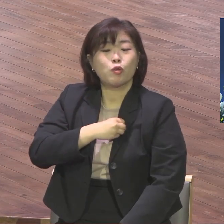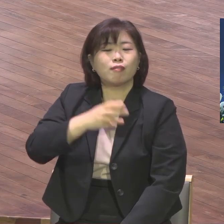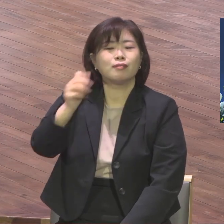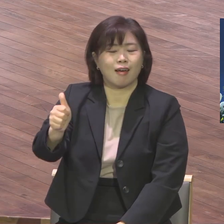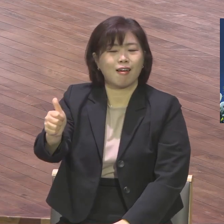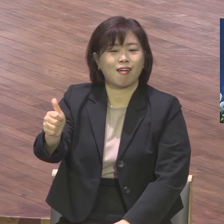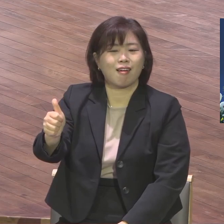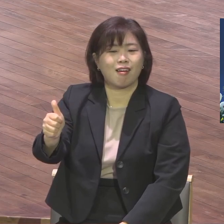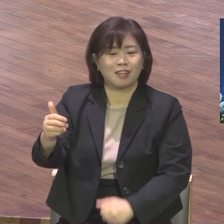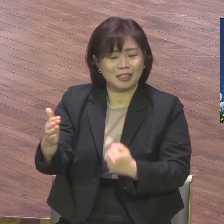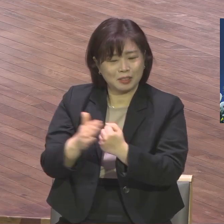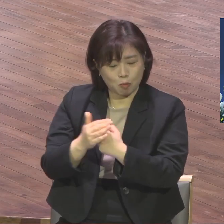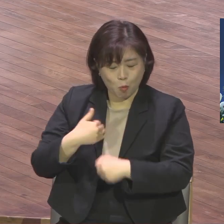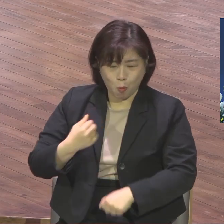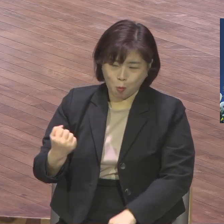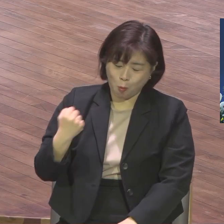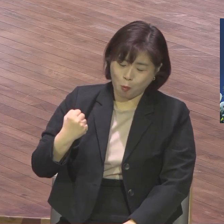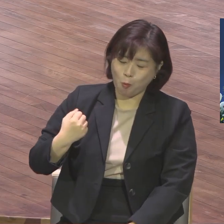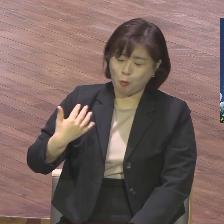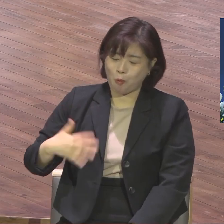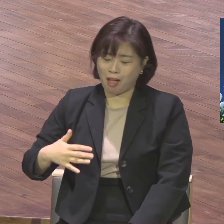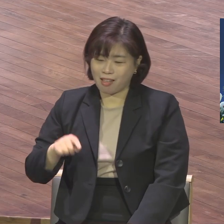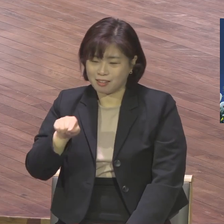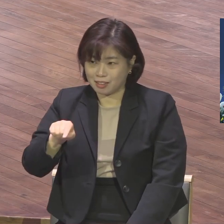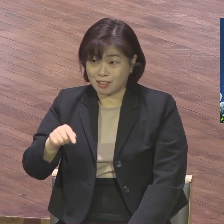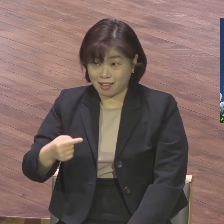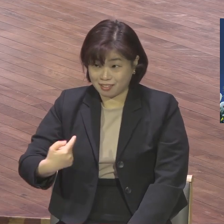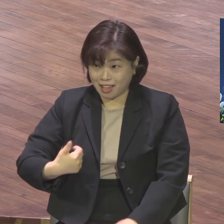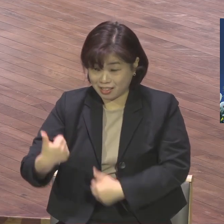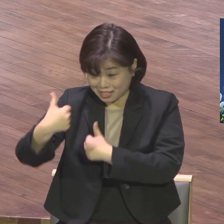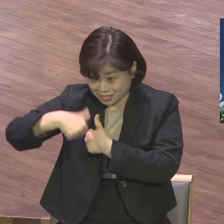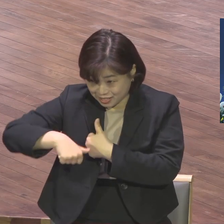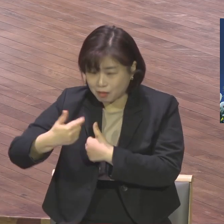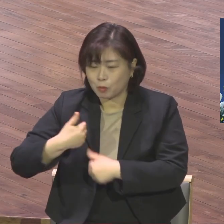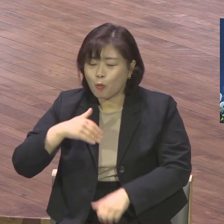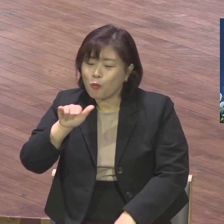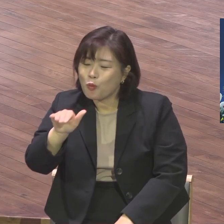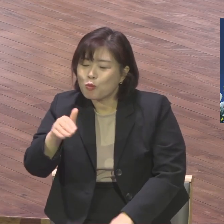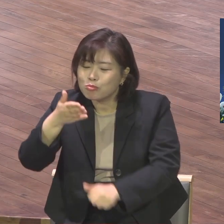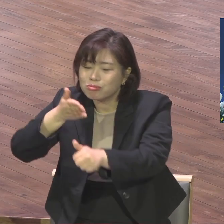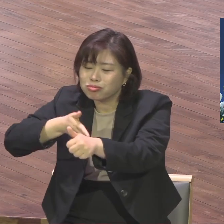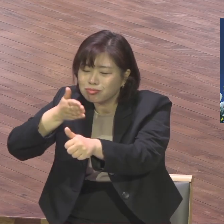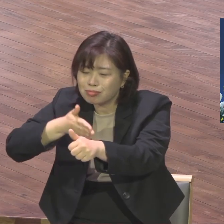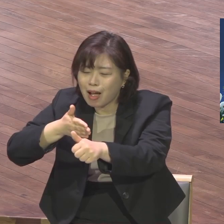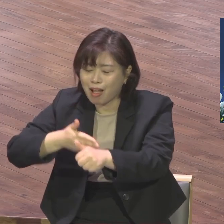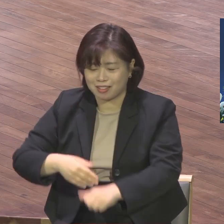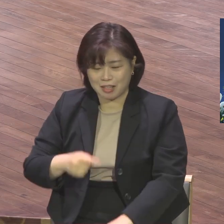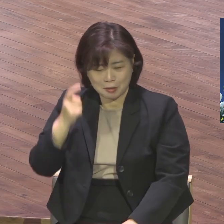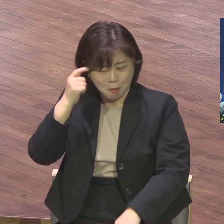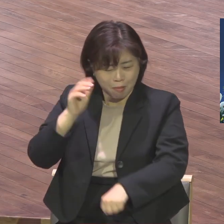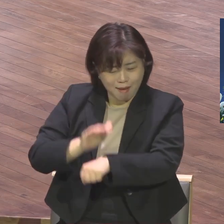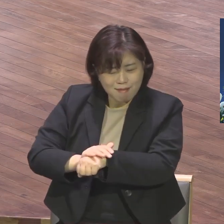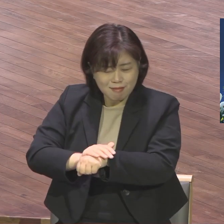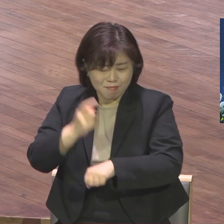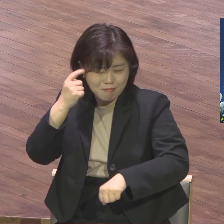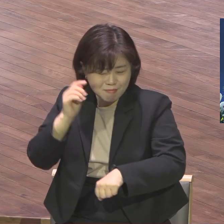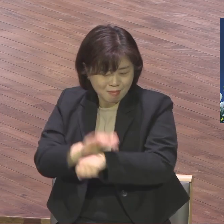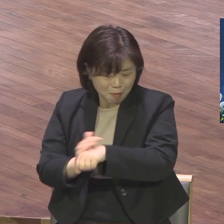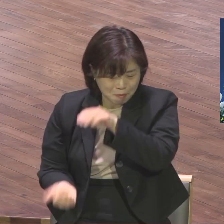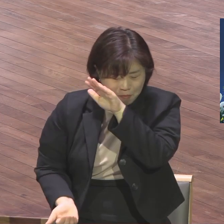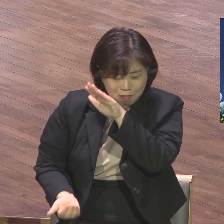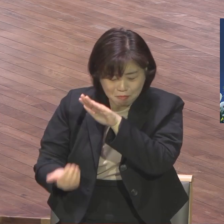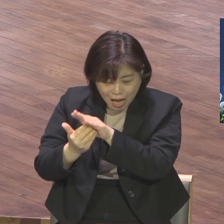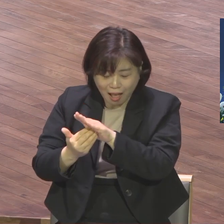오셔서 인사하길래 내가 그래서 이 솔로몬 같은 지혜, 다윗 같은 용맹, 요셉 같은 형통,